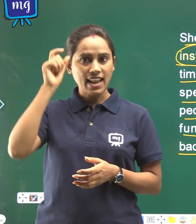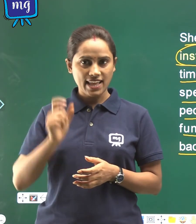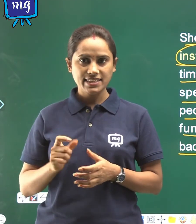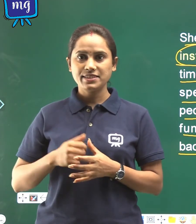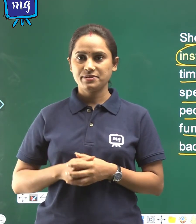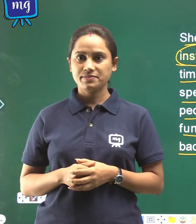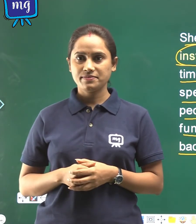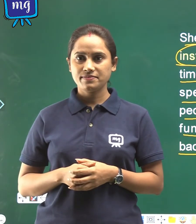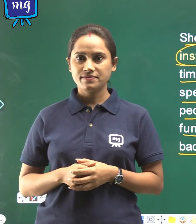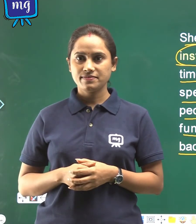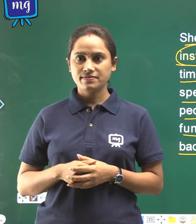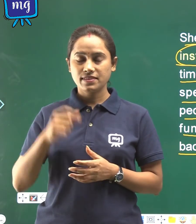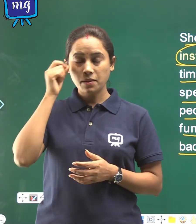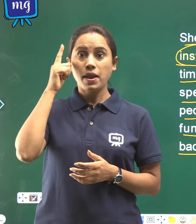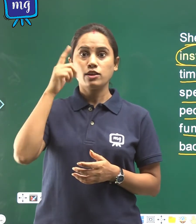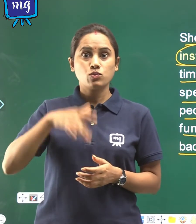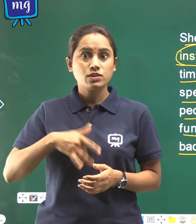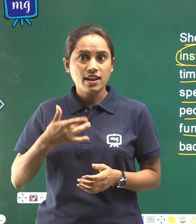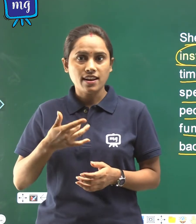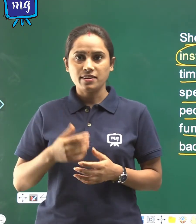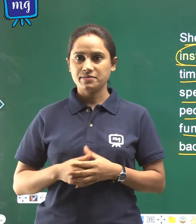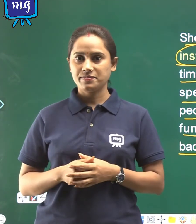realizes, महसूस करना.